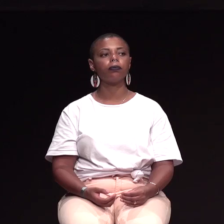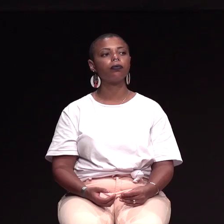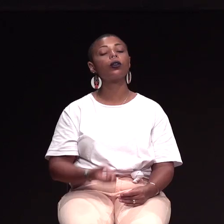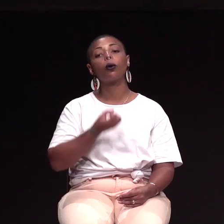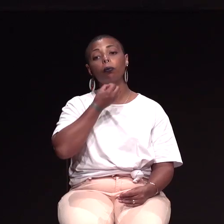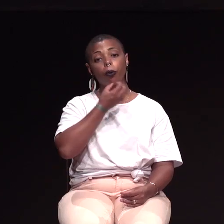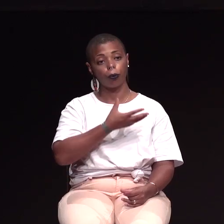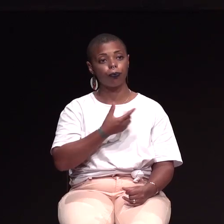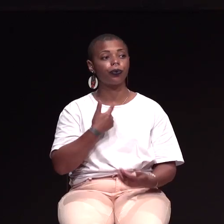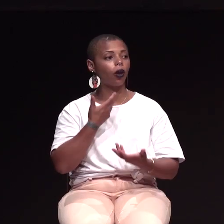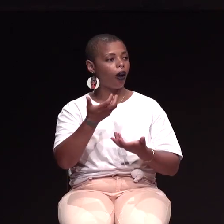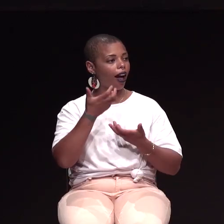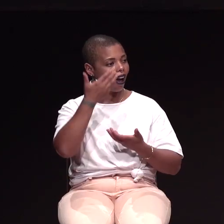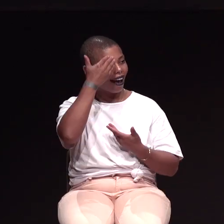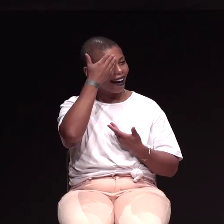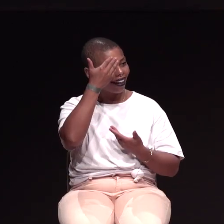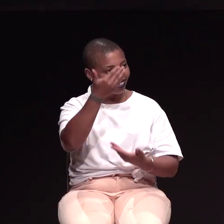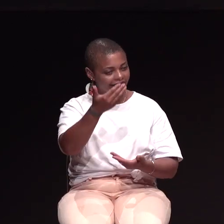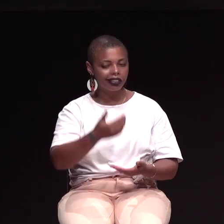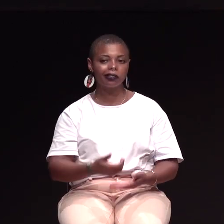Bom, eu queria agradecer,